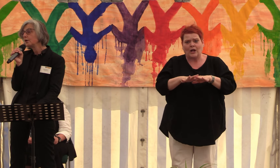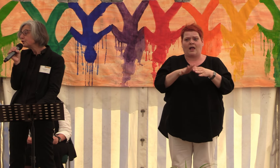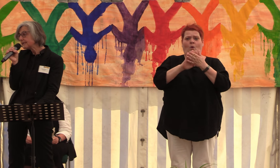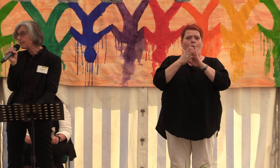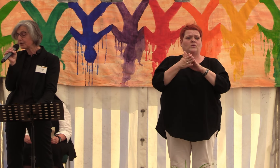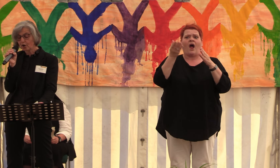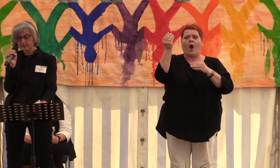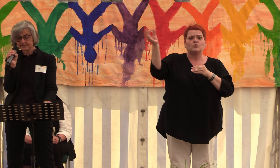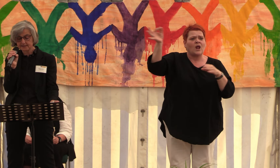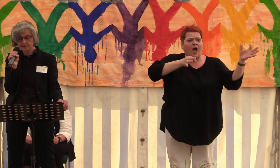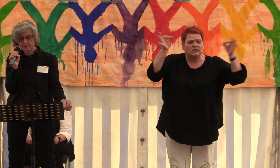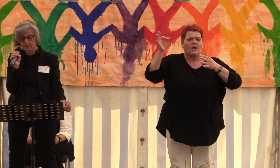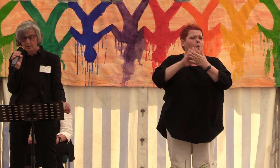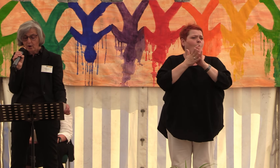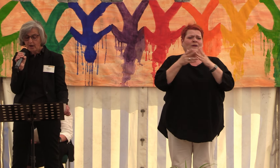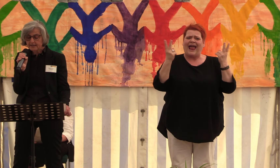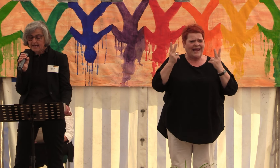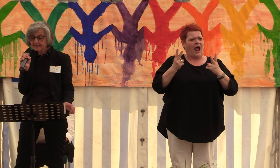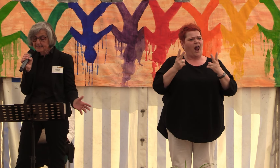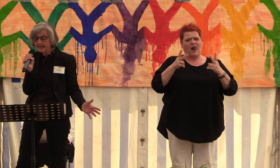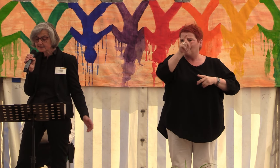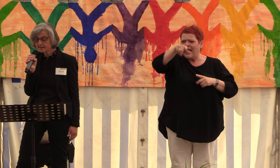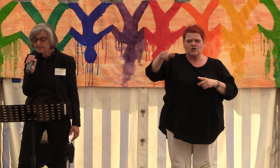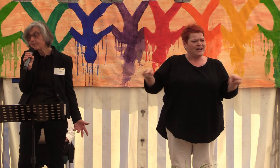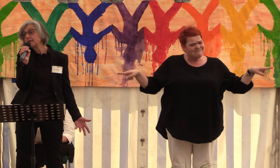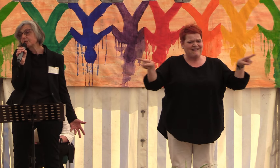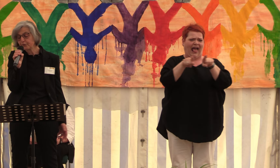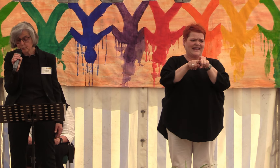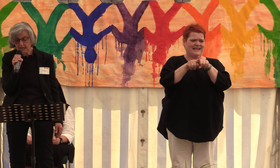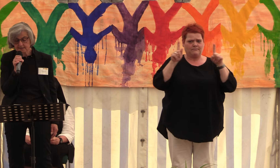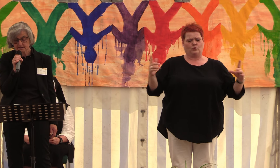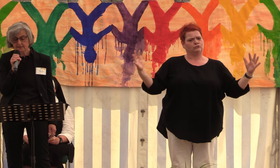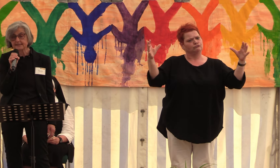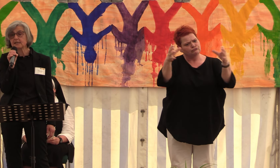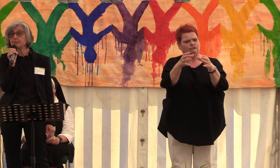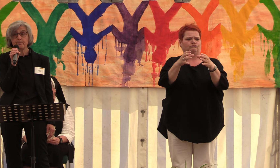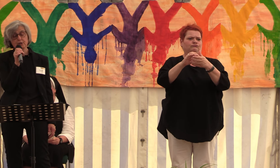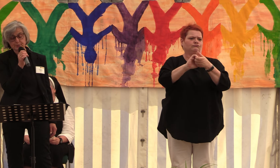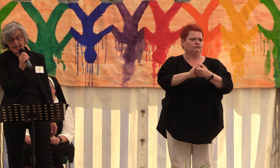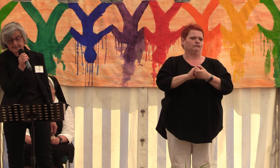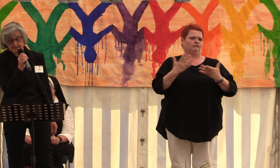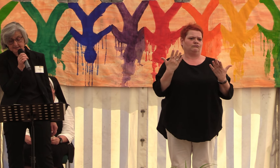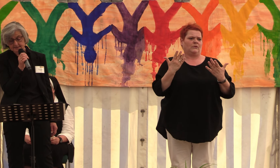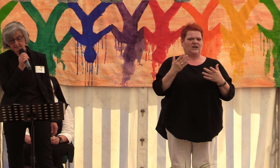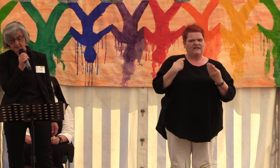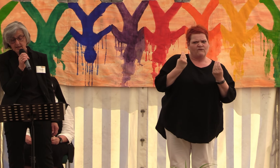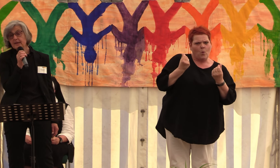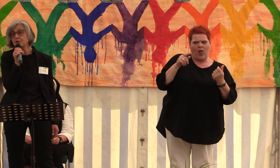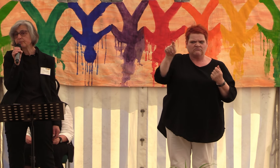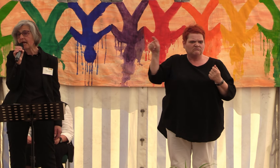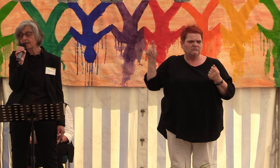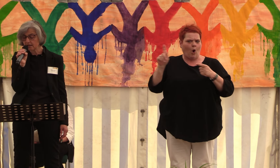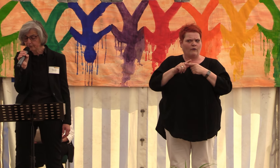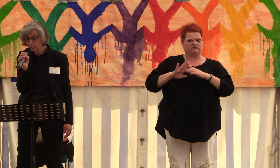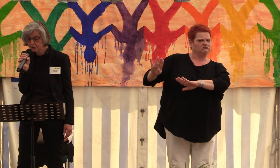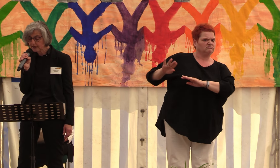Behinderung zusammengekommen sind, in einer Zeit, in der man das Gefühl hat, es gibt mehr Spaltendes,